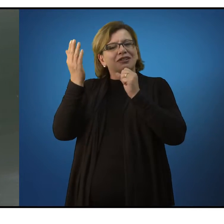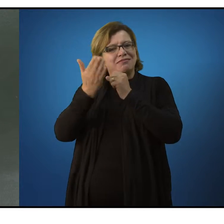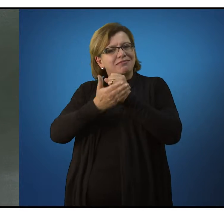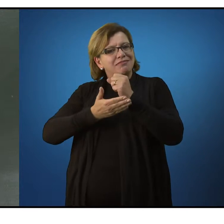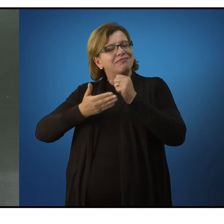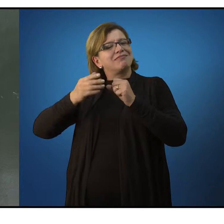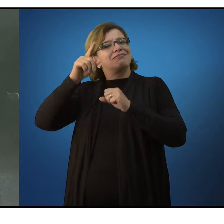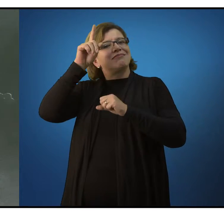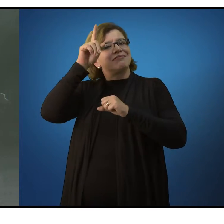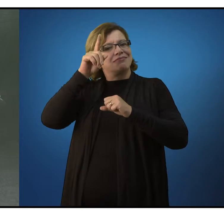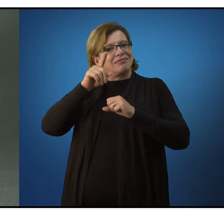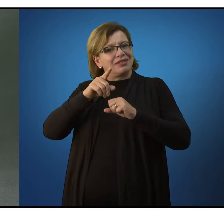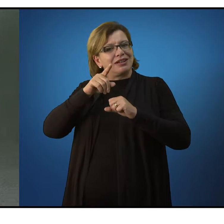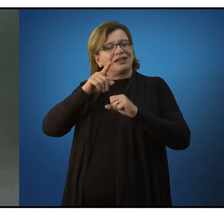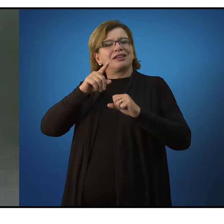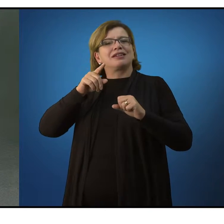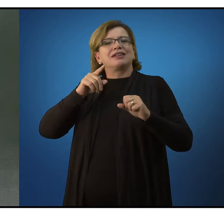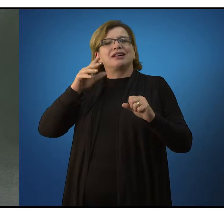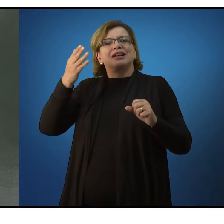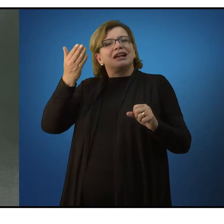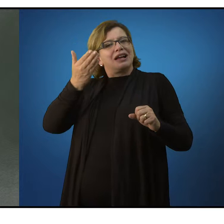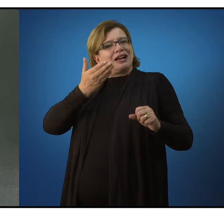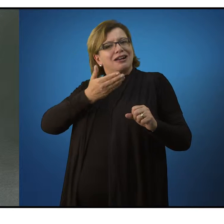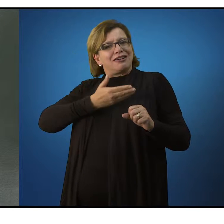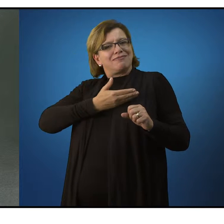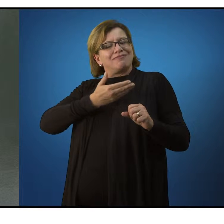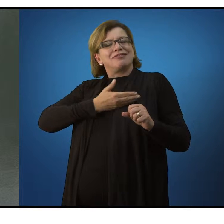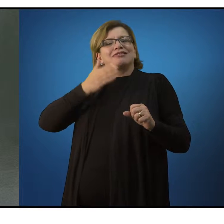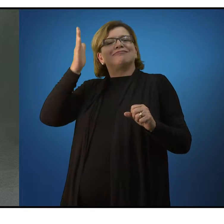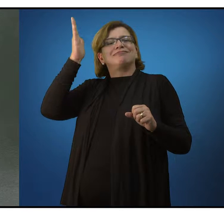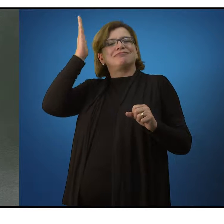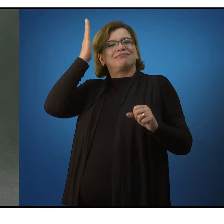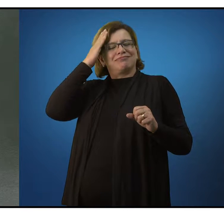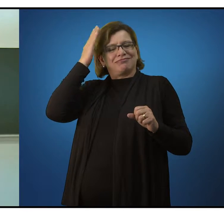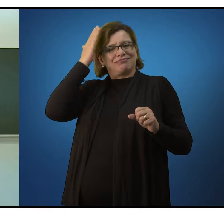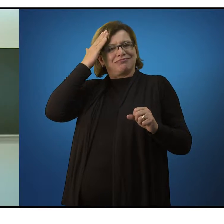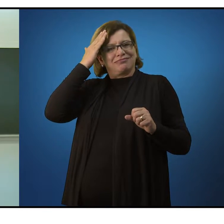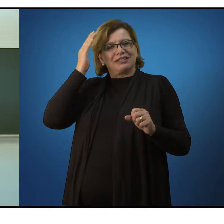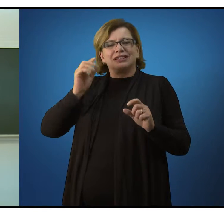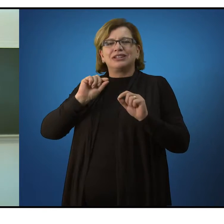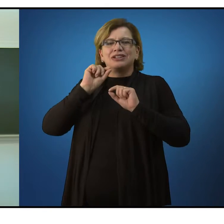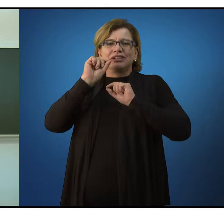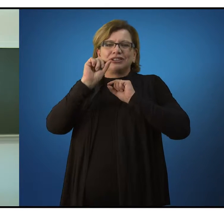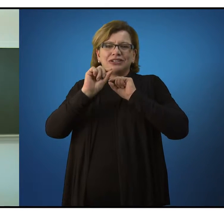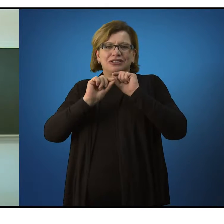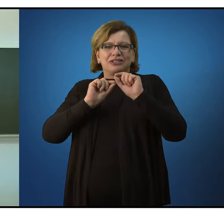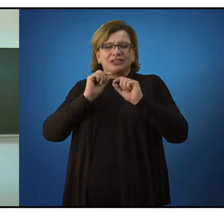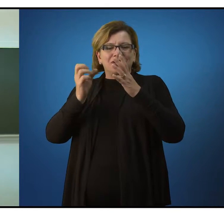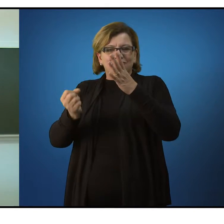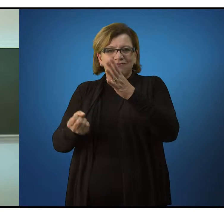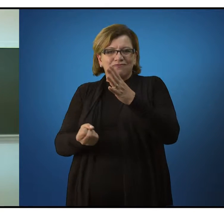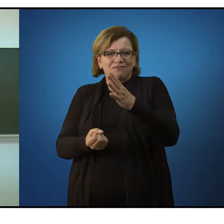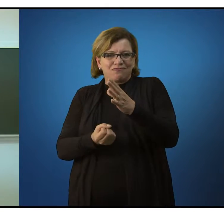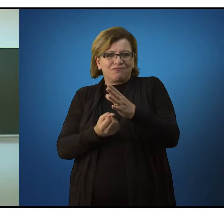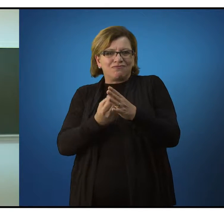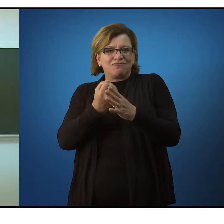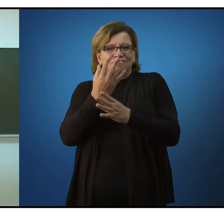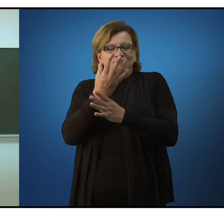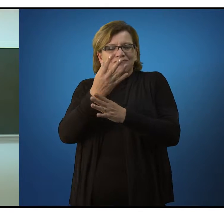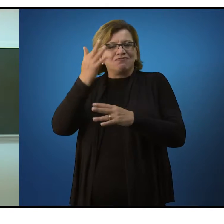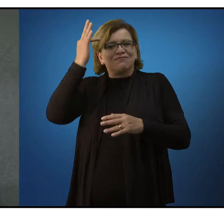essencial da filosofia tem como síntese básica amiga da sabedoria. Então, a origem da